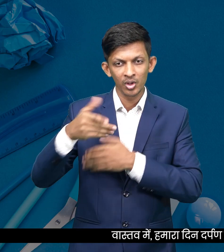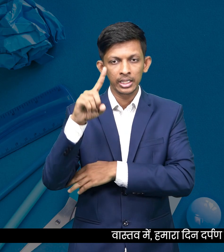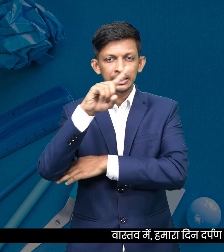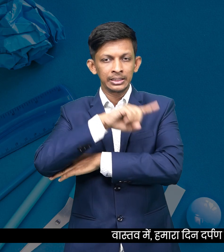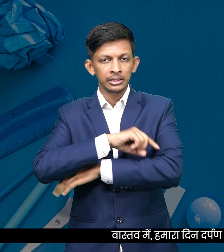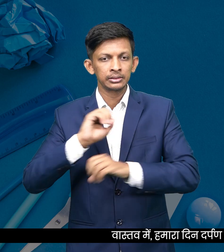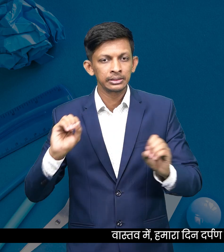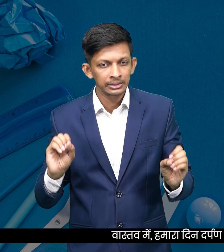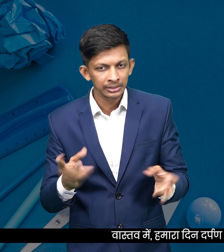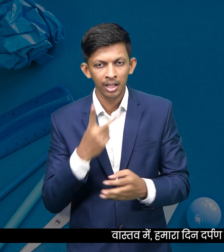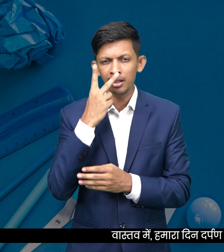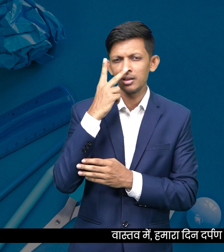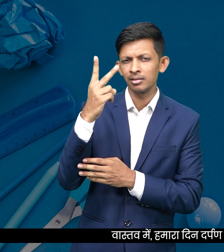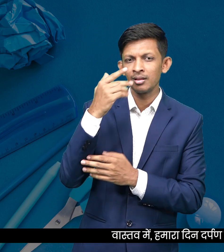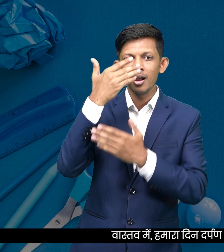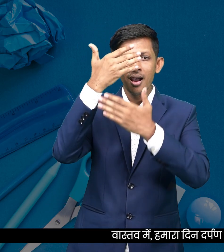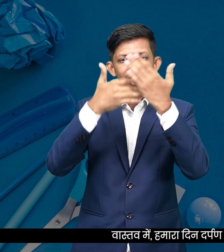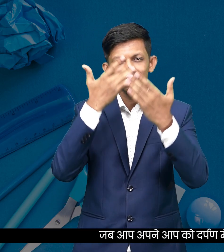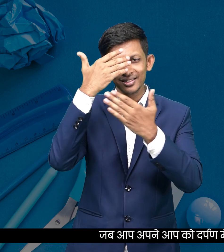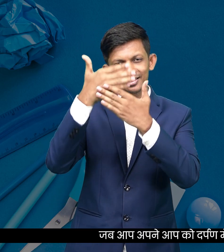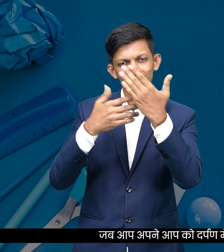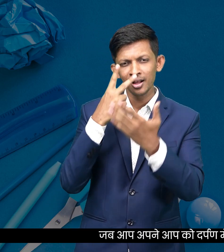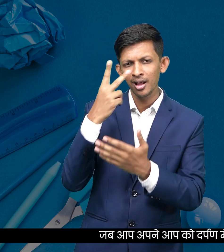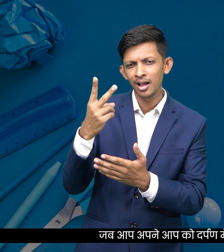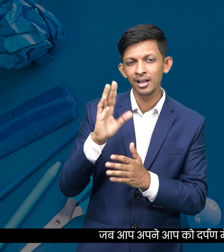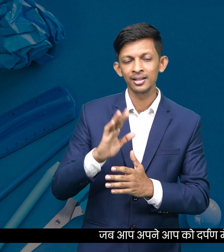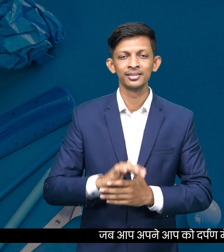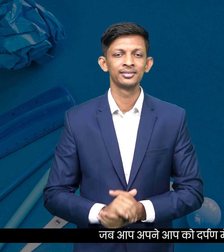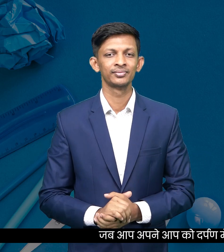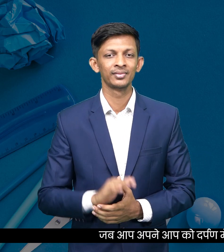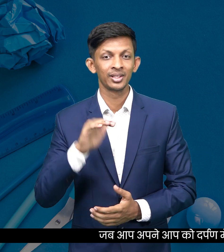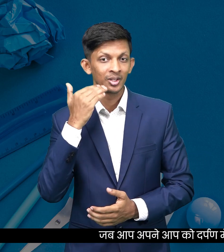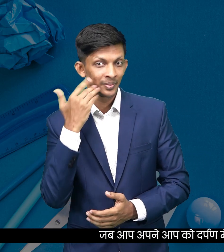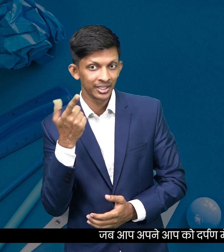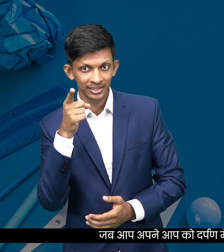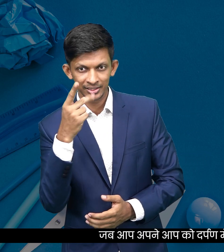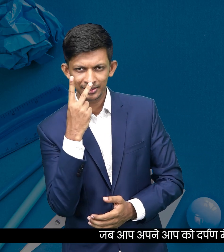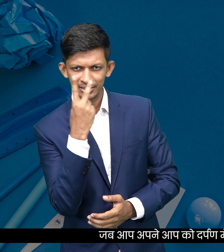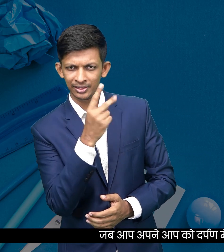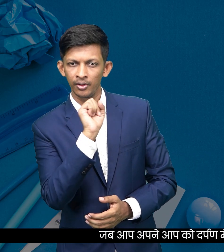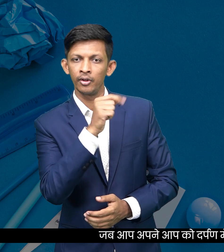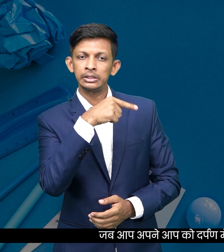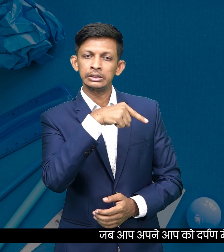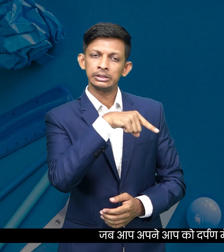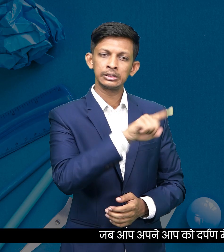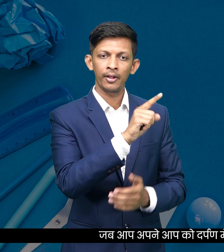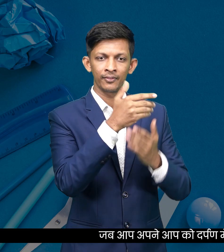दर्पण में देखने के साथ शुरू होता है। जब आप अपने आप को दर्पण में देखते हैं तो आप समान आकार